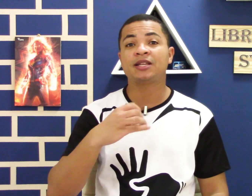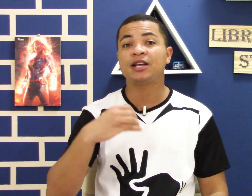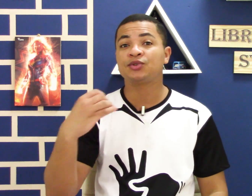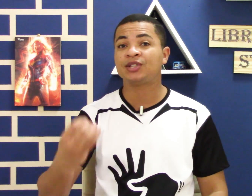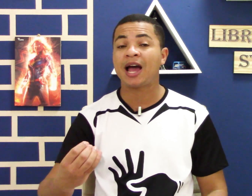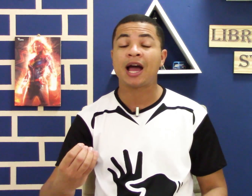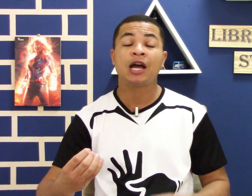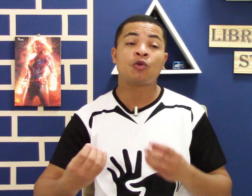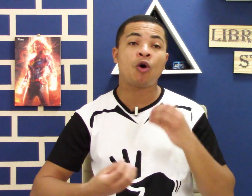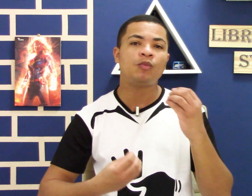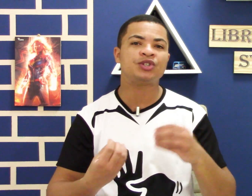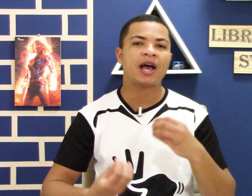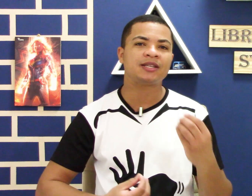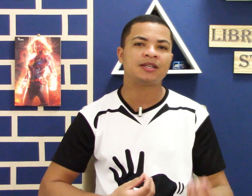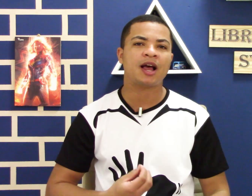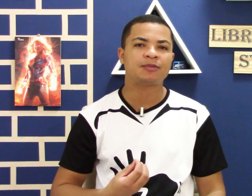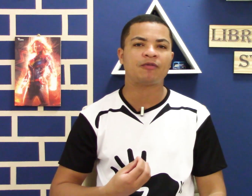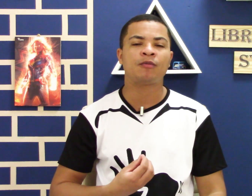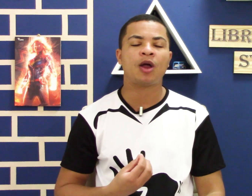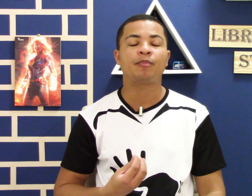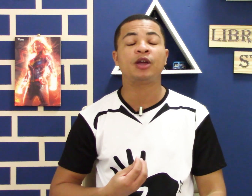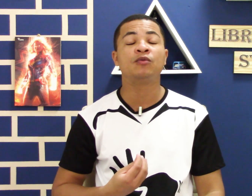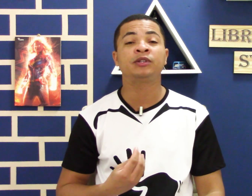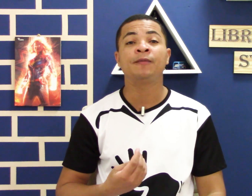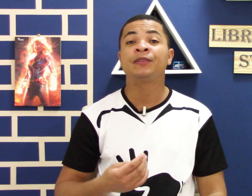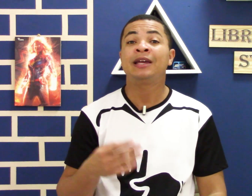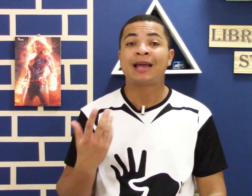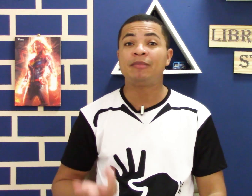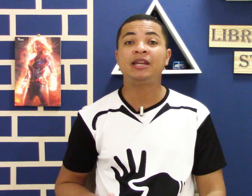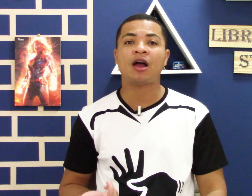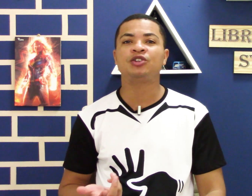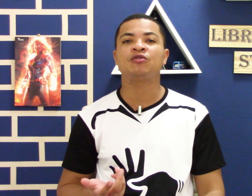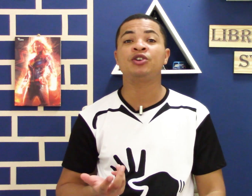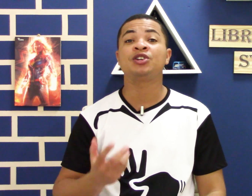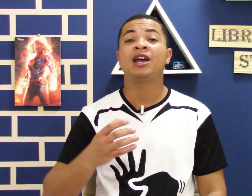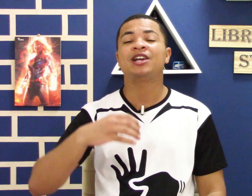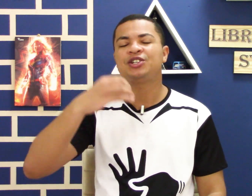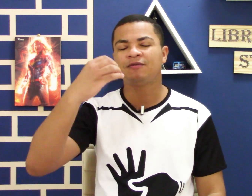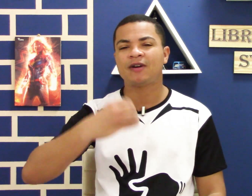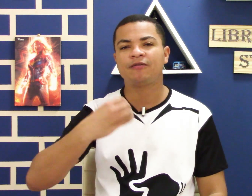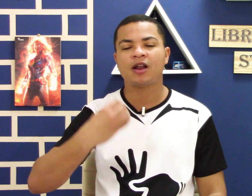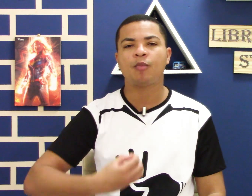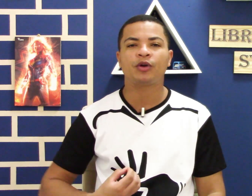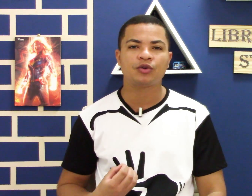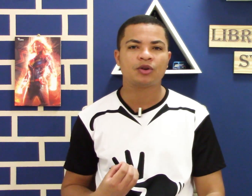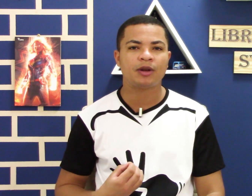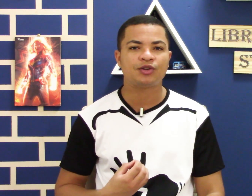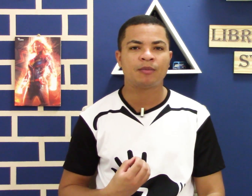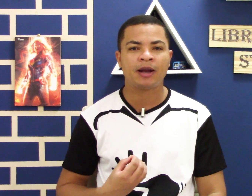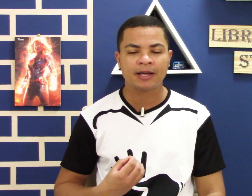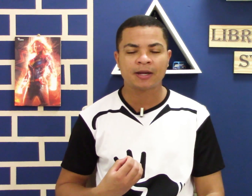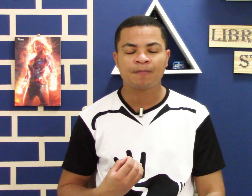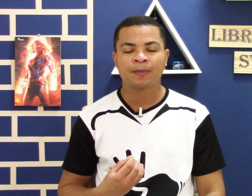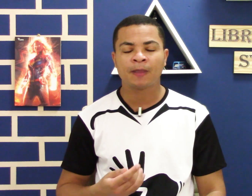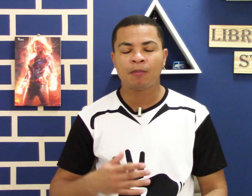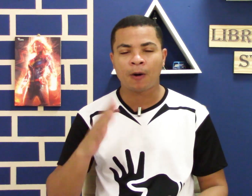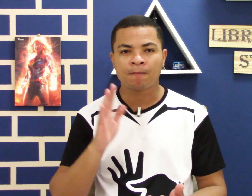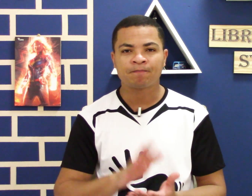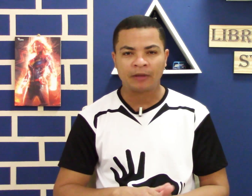sinais usar, como usar esses sinais para formular uma pergunta. E a mini aula de hoje a gente vai falar um pouquinho sobre isso, beleza? Bom, então